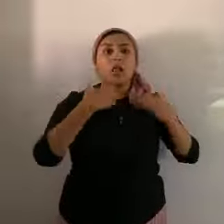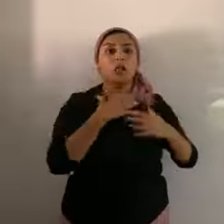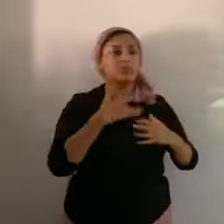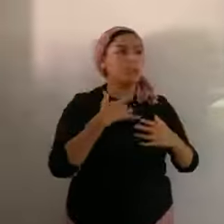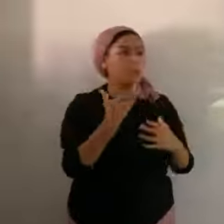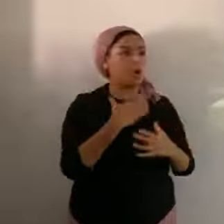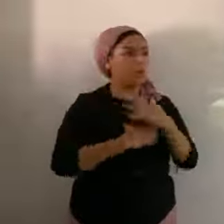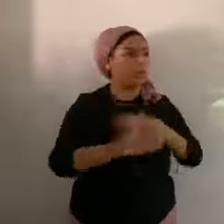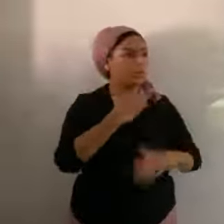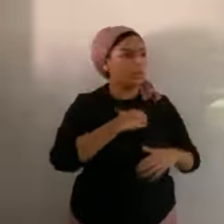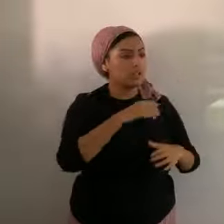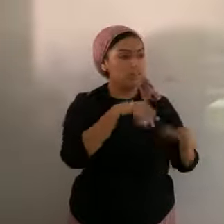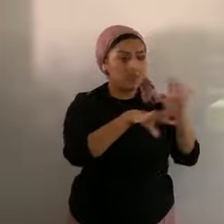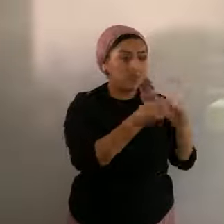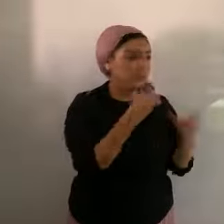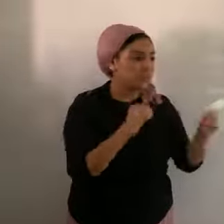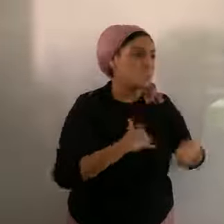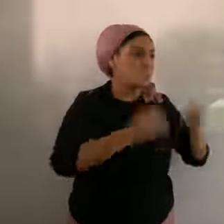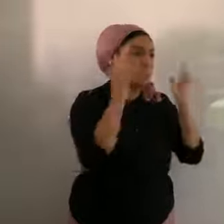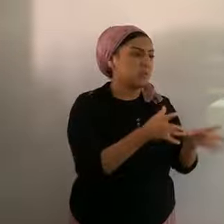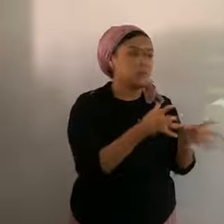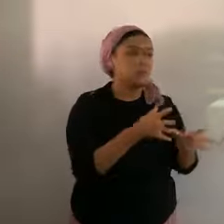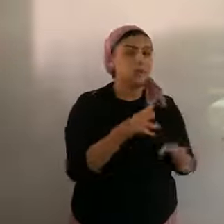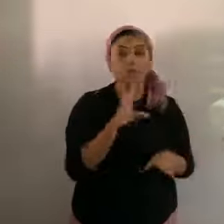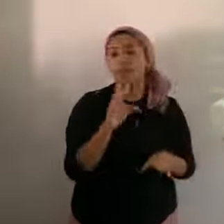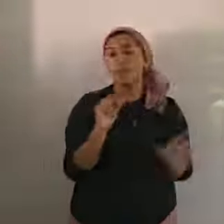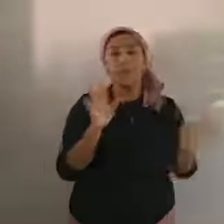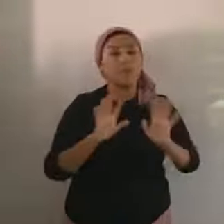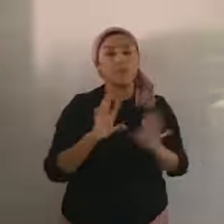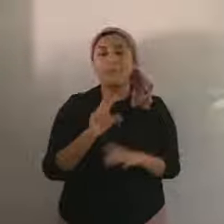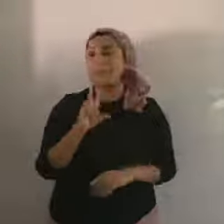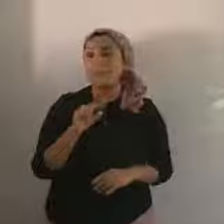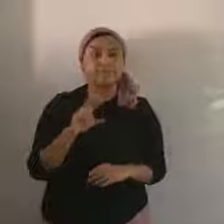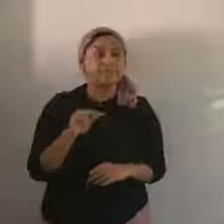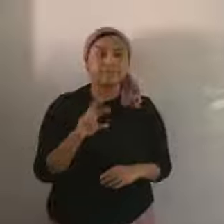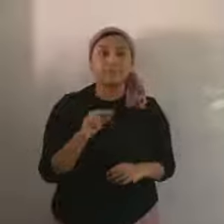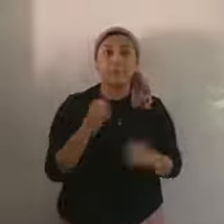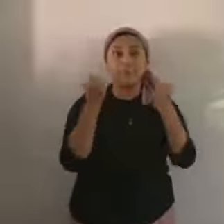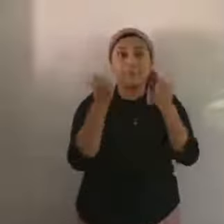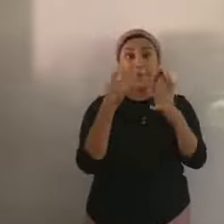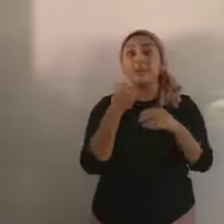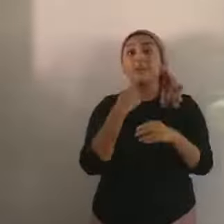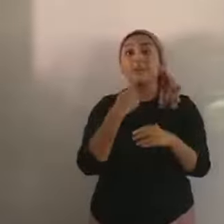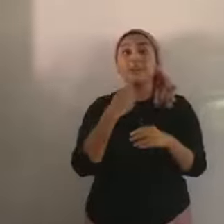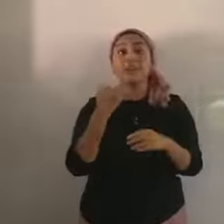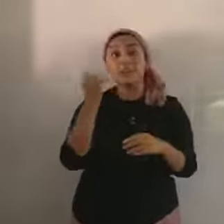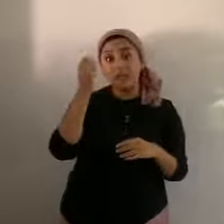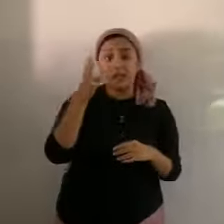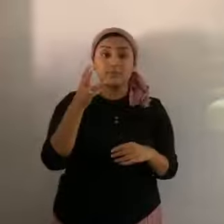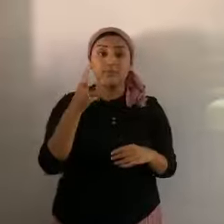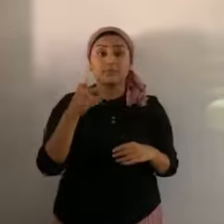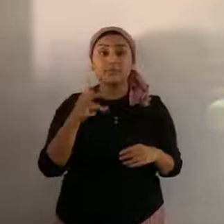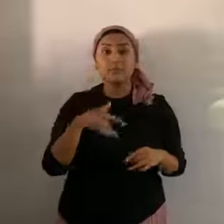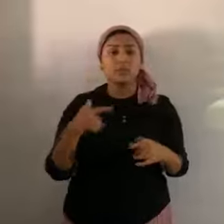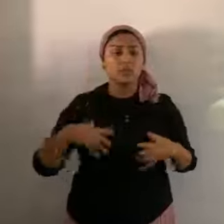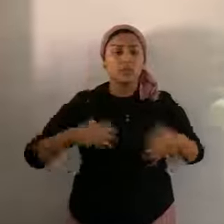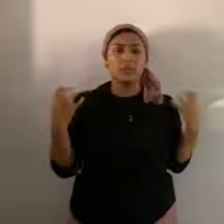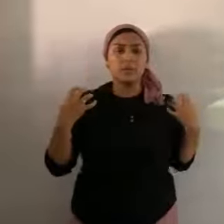hambre y no halló comida. Por favor, eso no. O sea, muchos dicen, tuvo esa reacción de